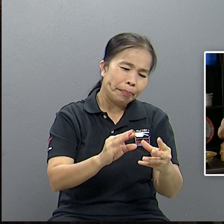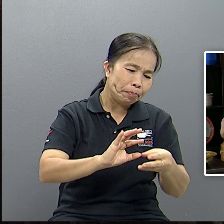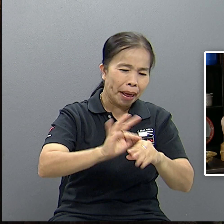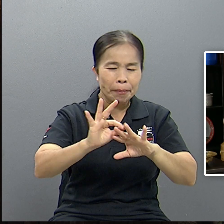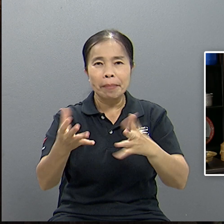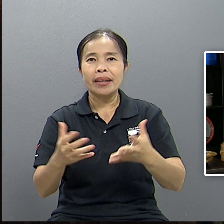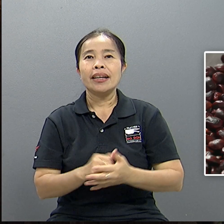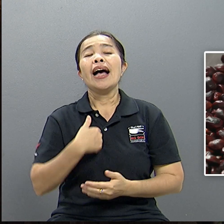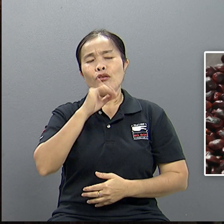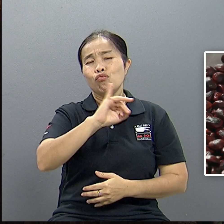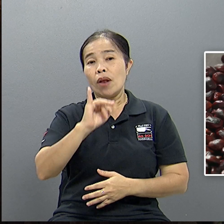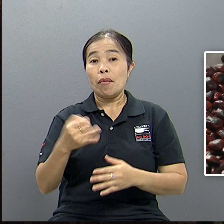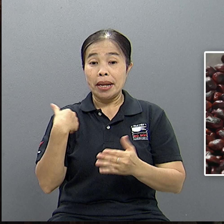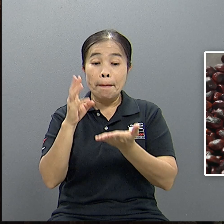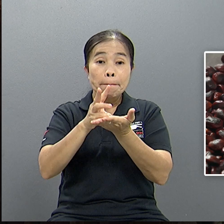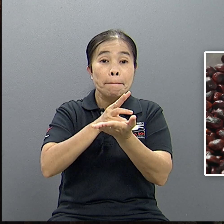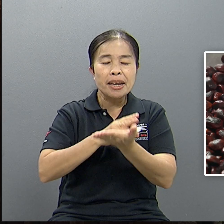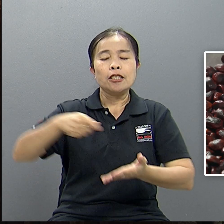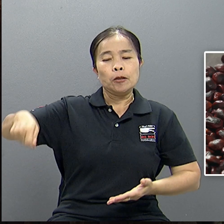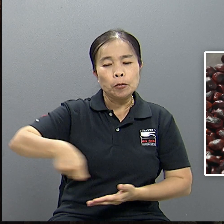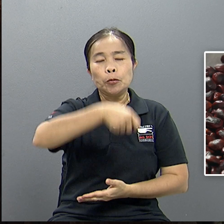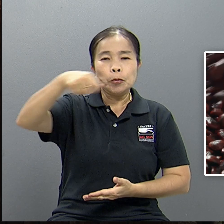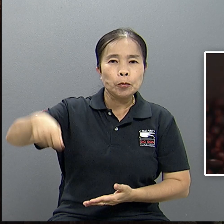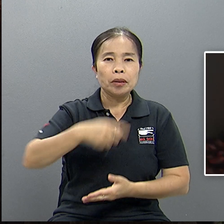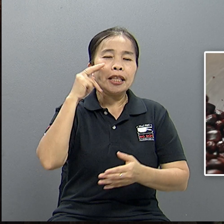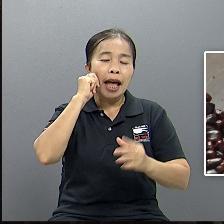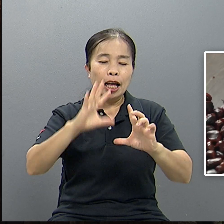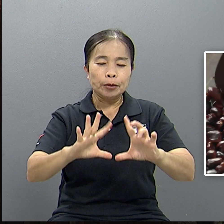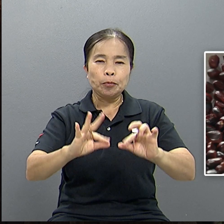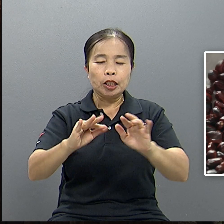งได้เอามาทำเป็นมะขามเปียกเก็บไว้ไม่ทิ้งให้เสียเปล่า